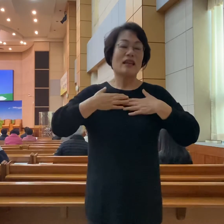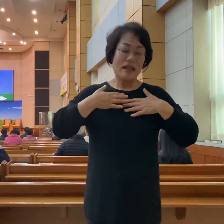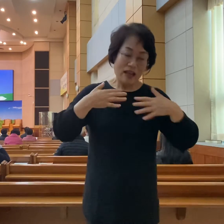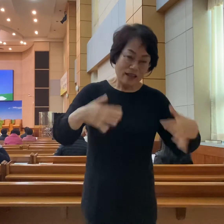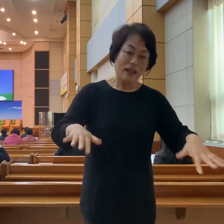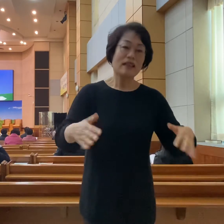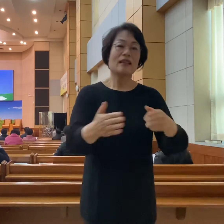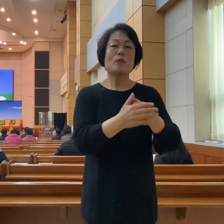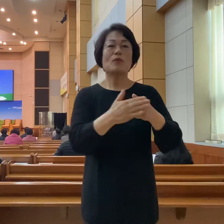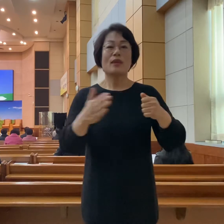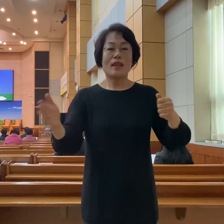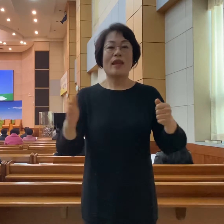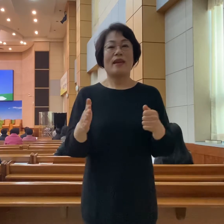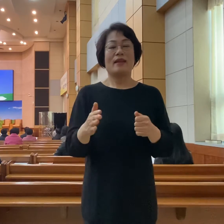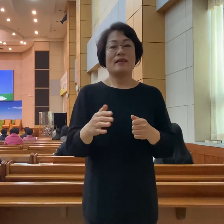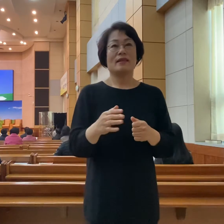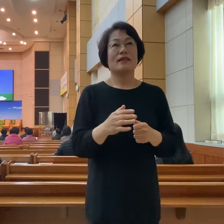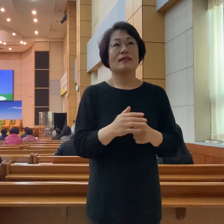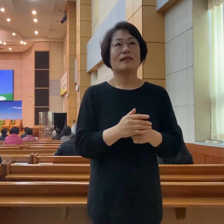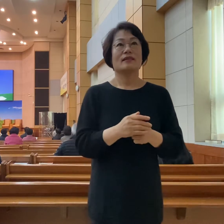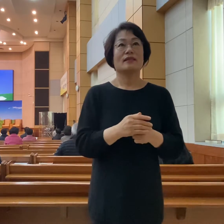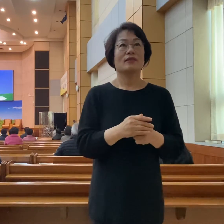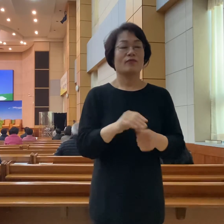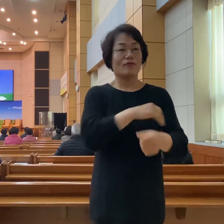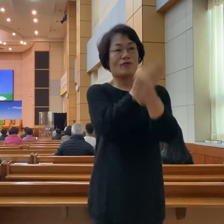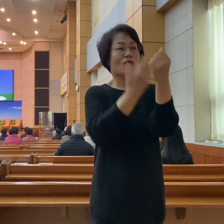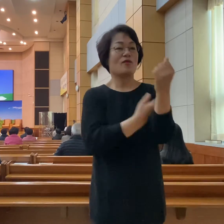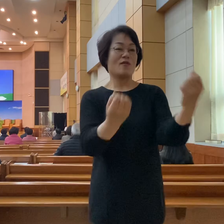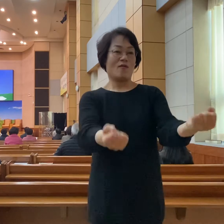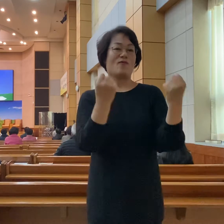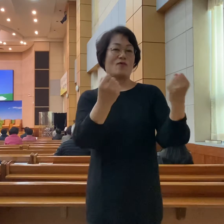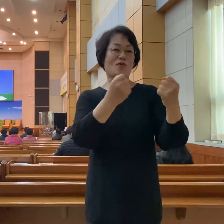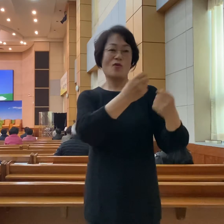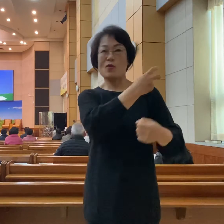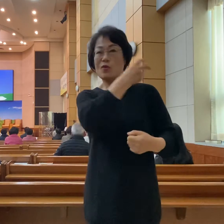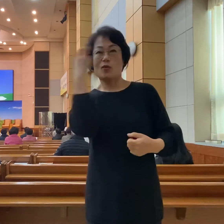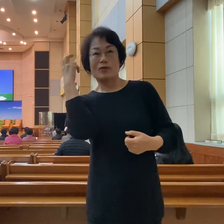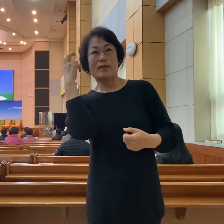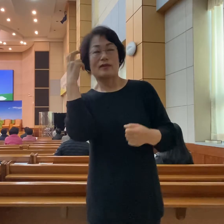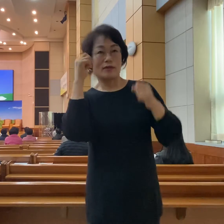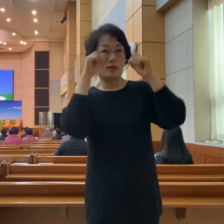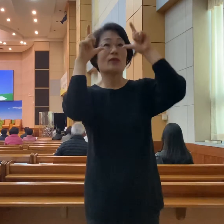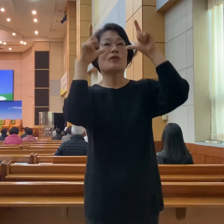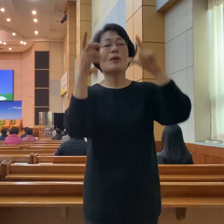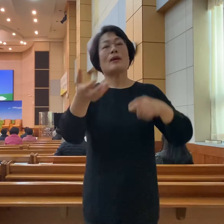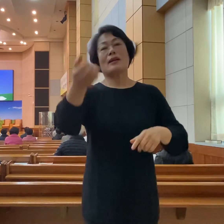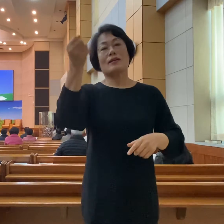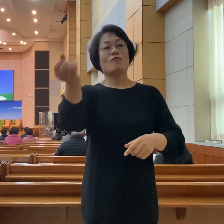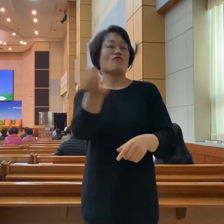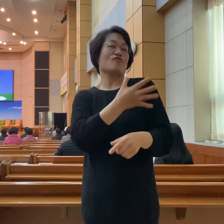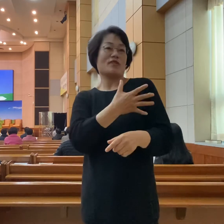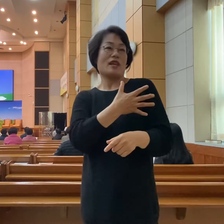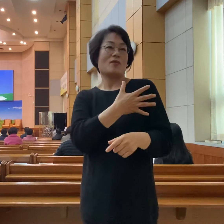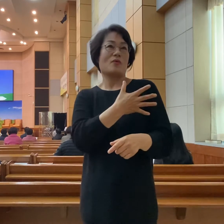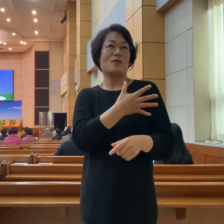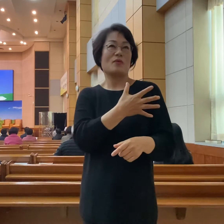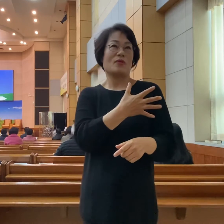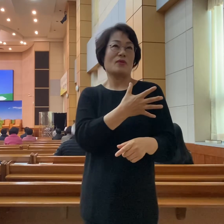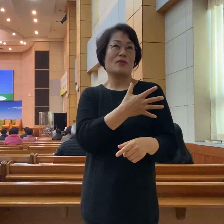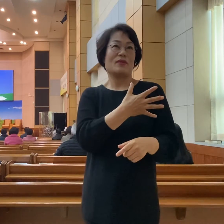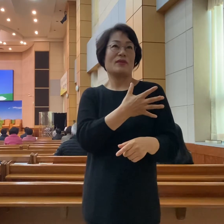되어졌으니까. 그래서 그 권력도 그 힘도 똑똑한 것도 뭐 가진 것도